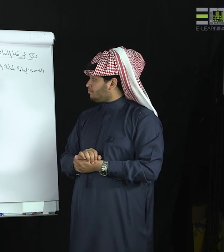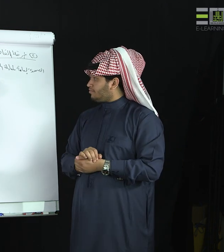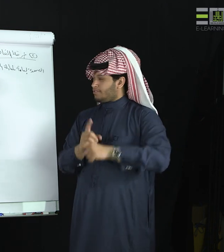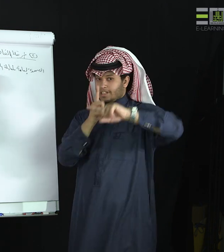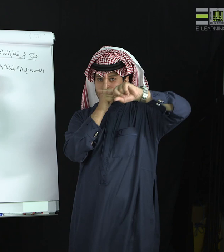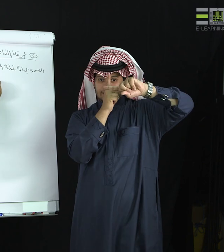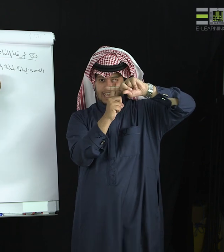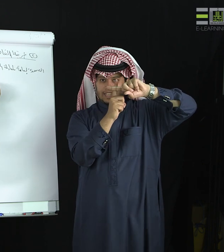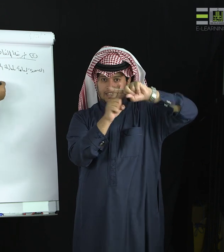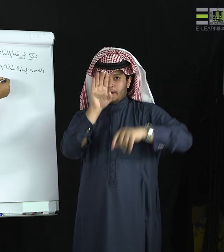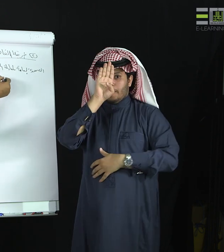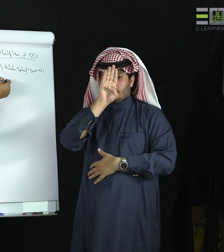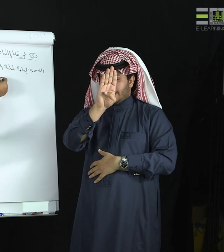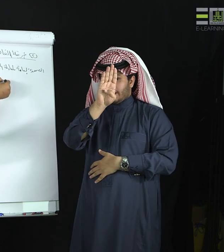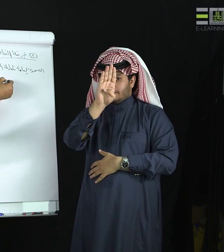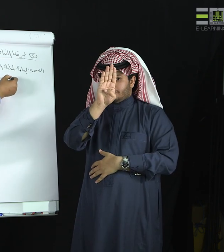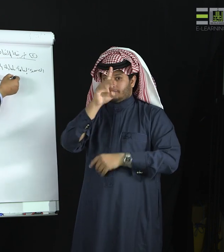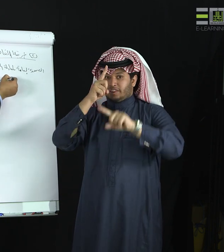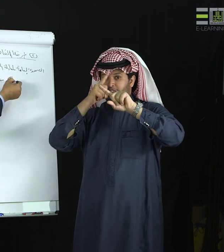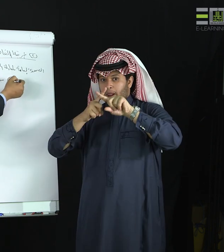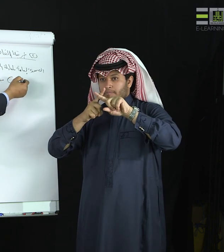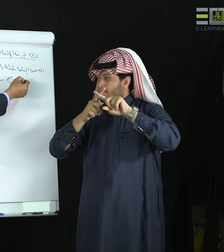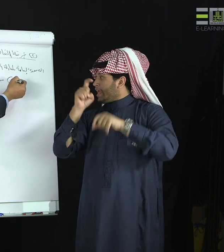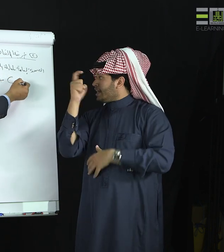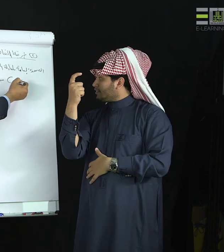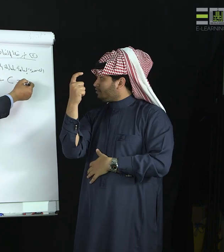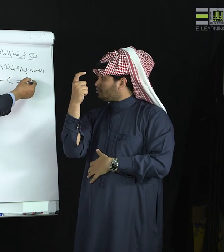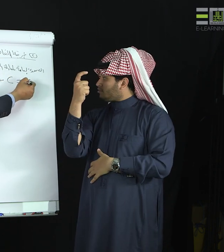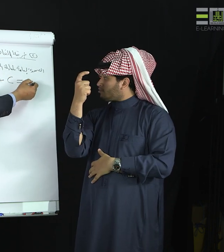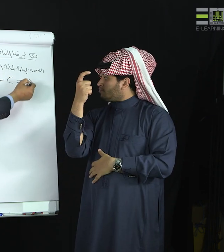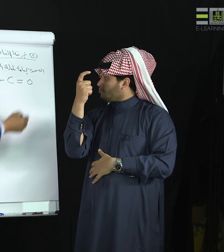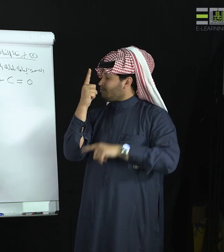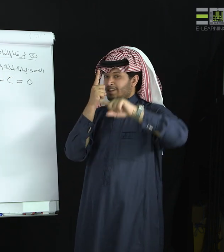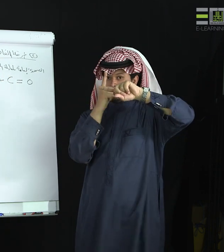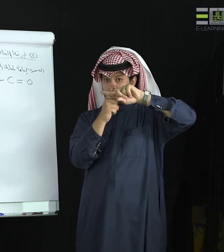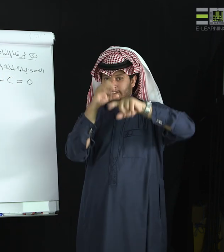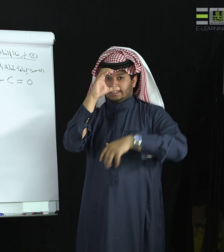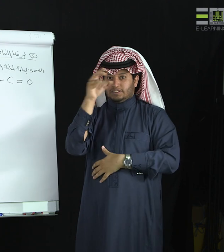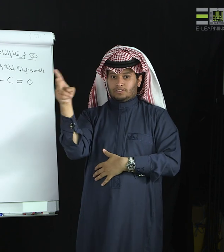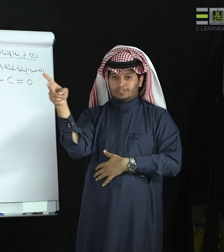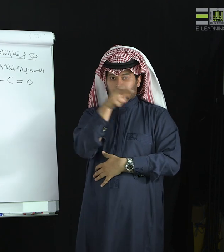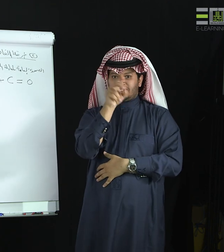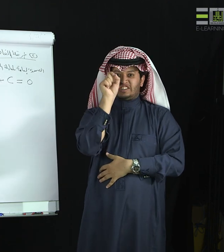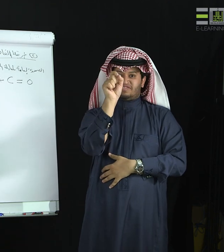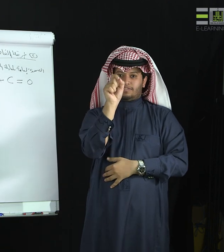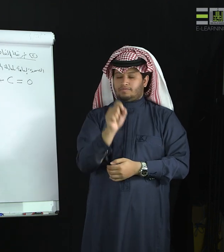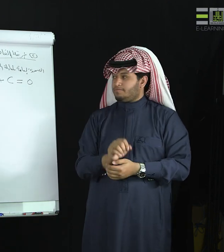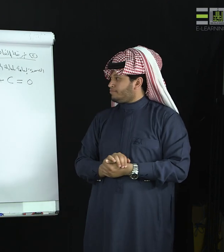زائد B ضرب X زائد C تساوي صفر.